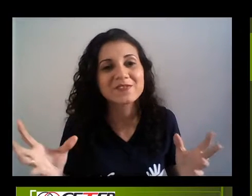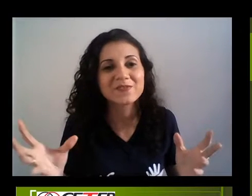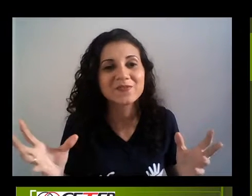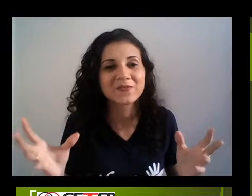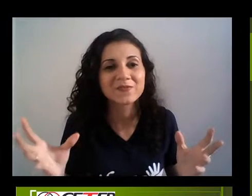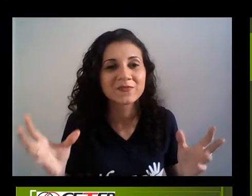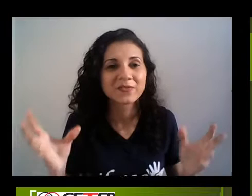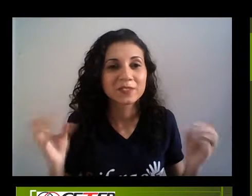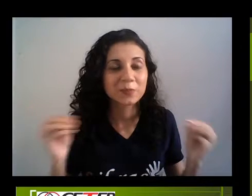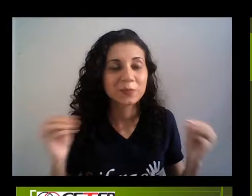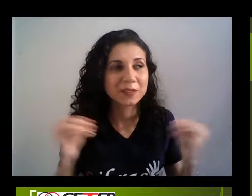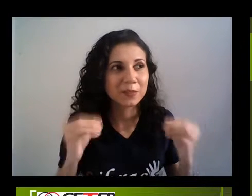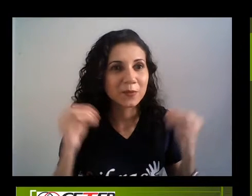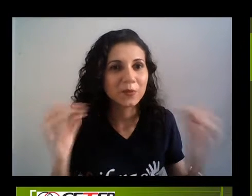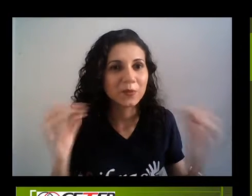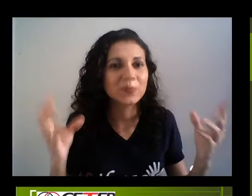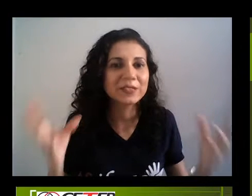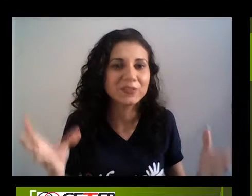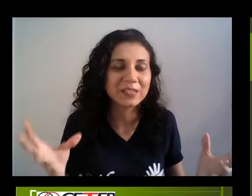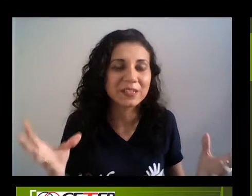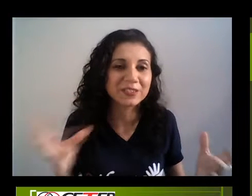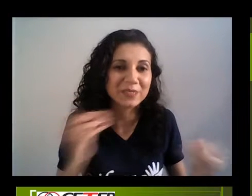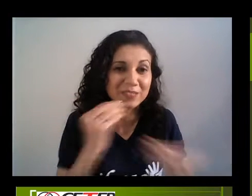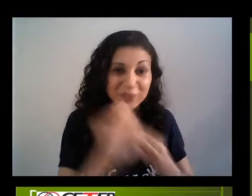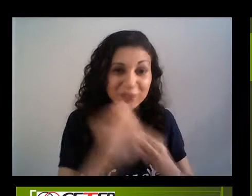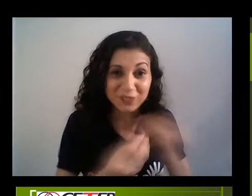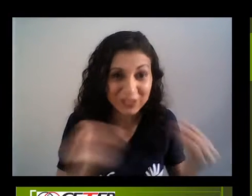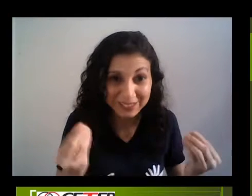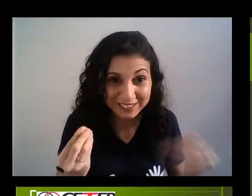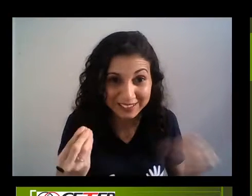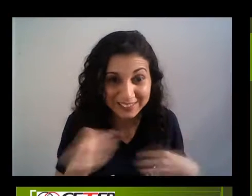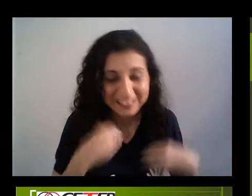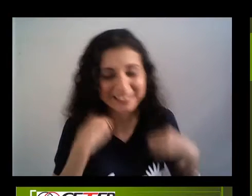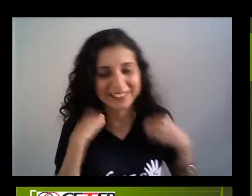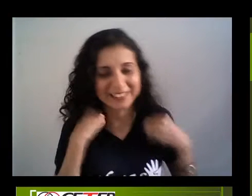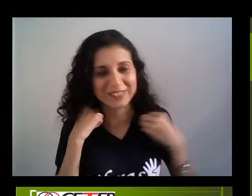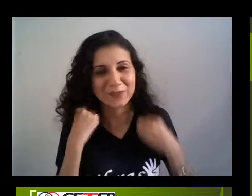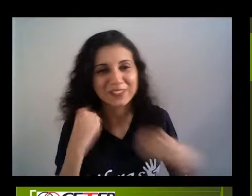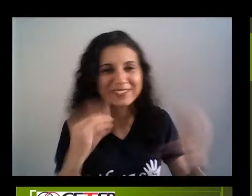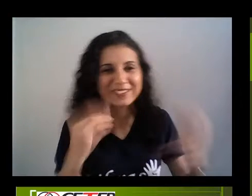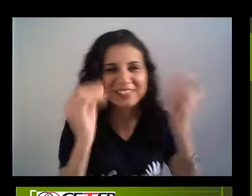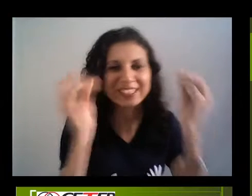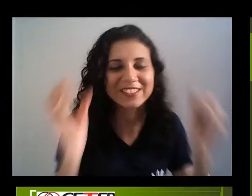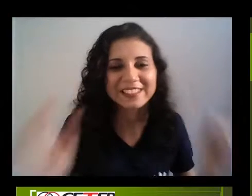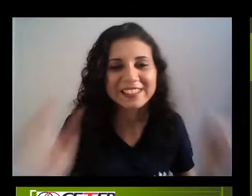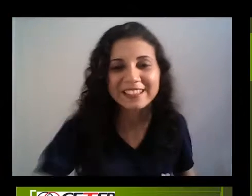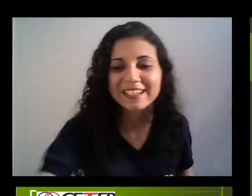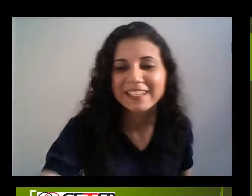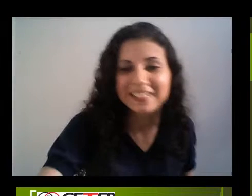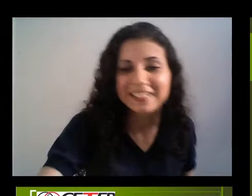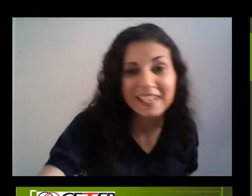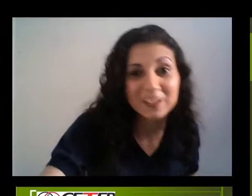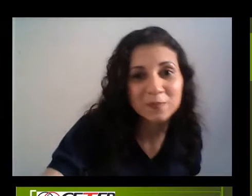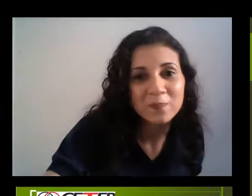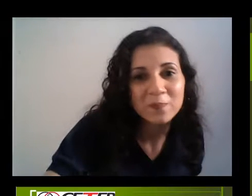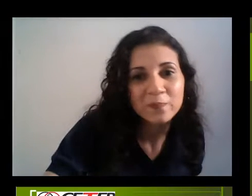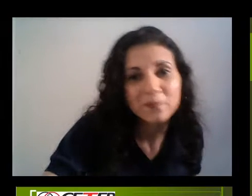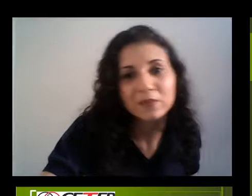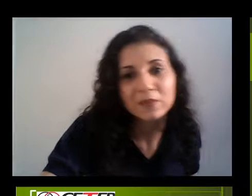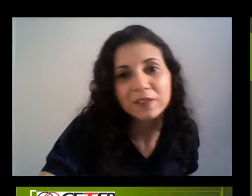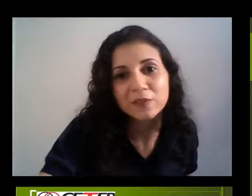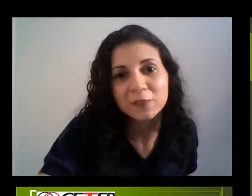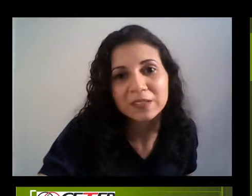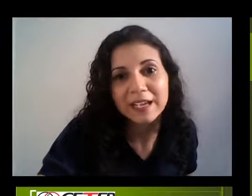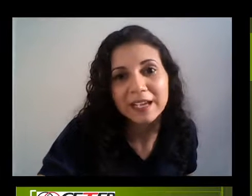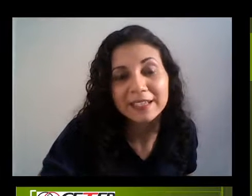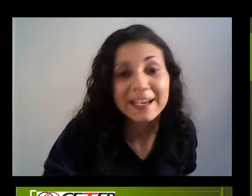visual. Vocês percebam como é diferente, como é que funciona. Vocês terem um gostinho aí, certo?